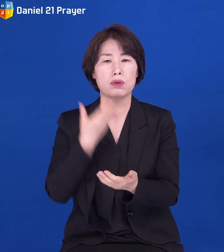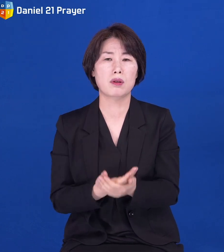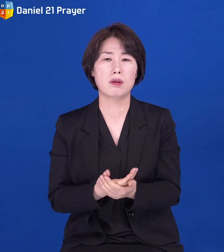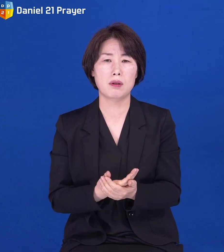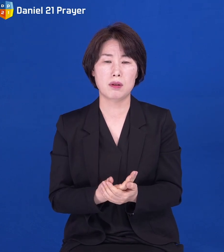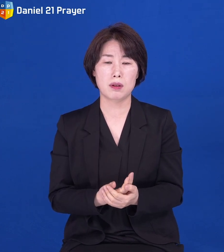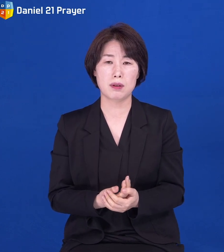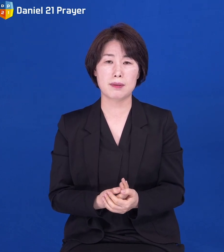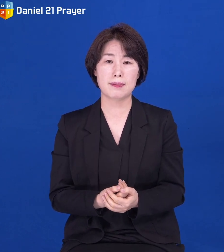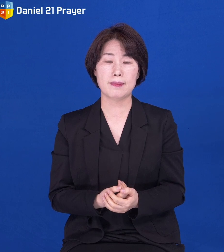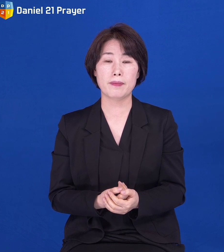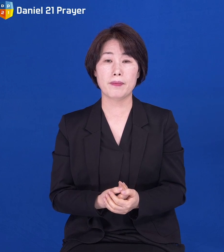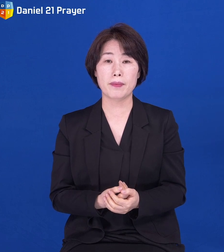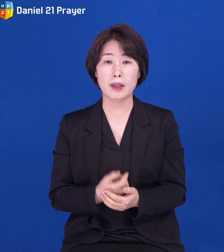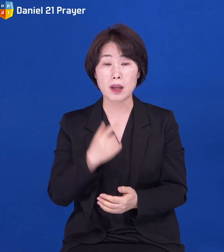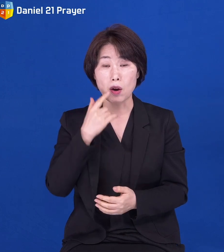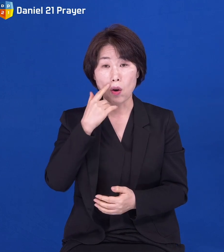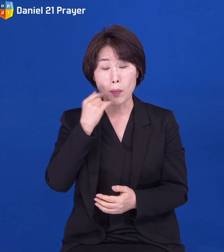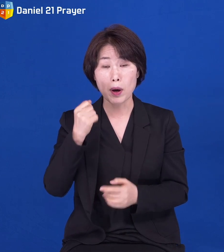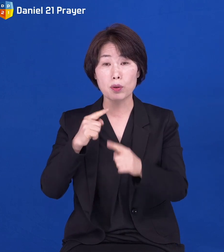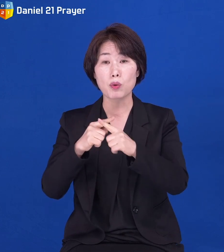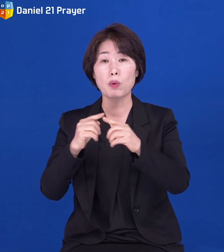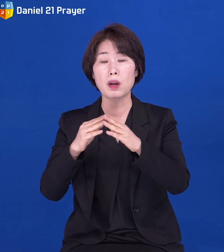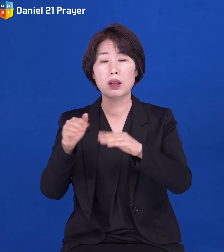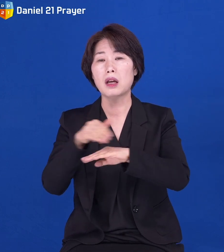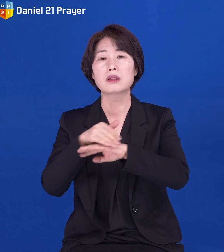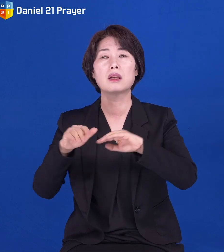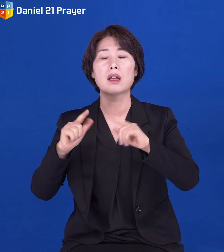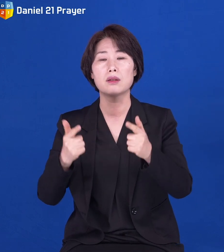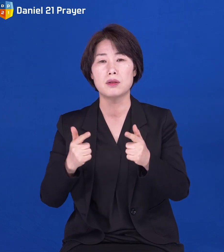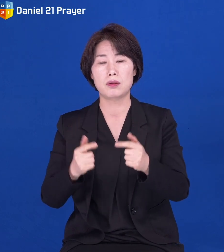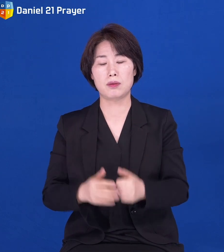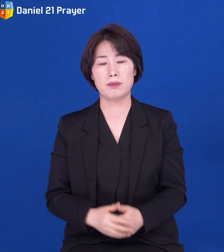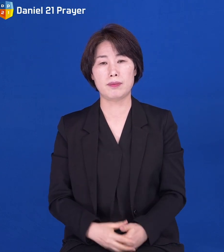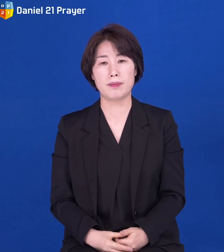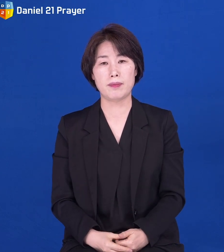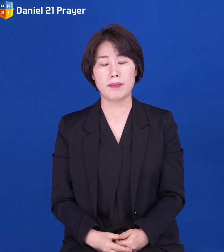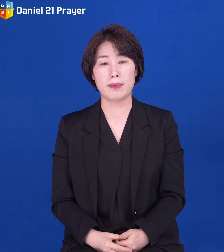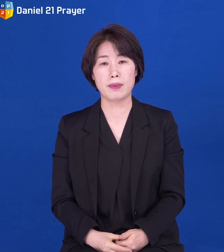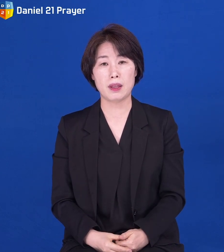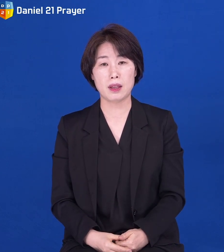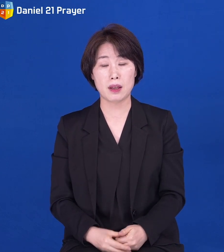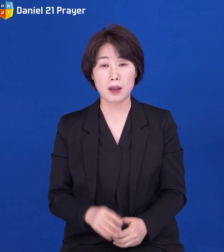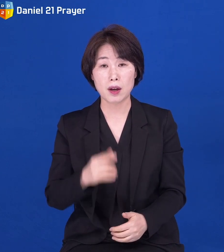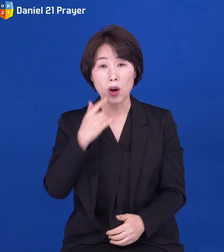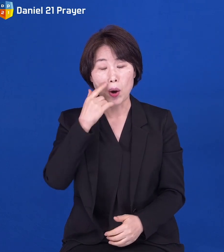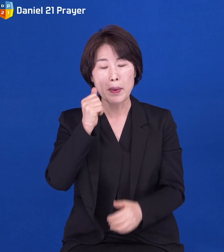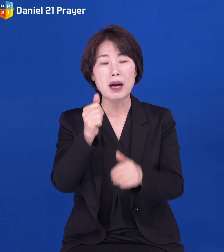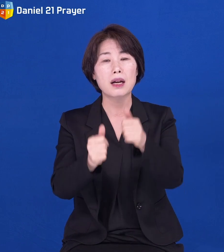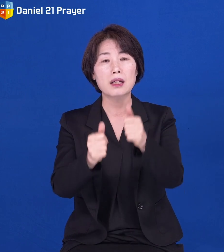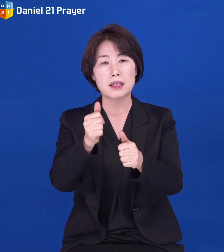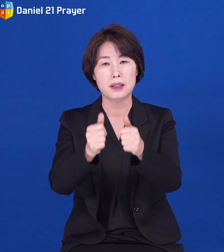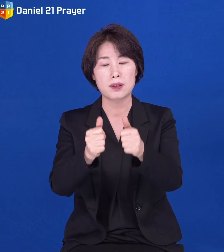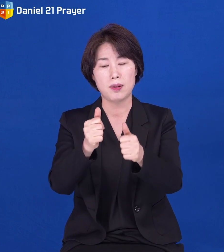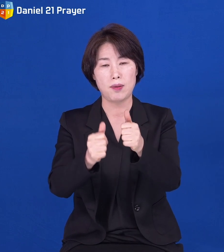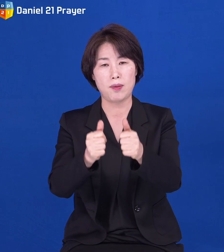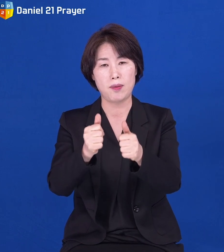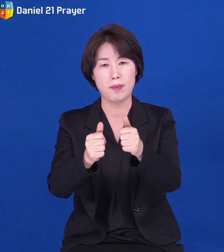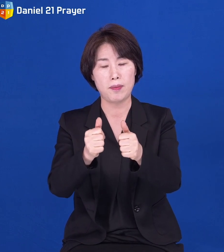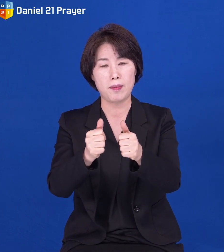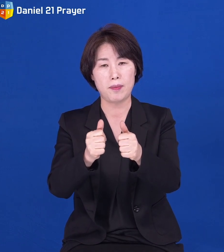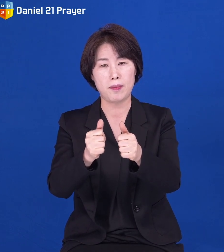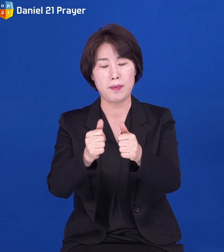안 나가셨는지 저는 이유를 모르겠어요. 이게 시험이죠, 시험. 저는 시험이라고 생각해요. 이제 아무리 믿음 좋으신 분들도 시험이라는 건